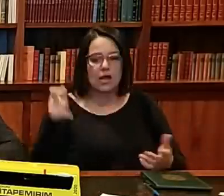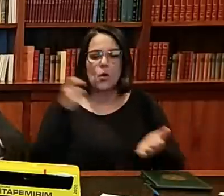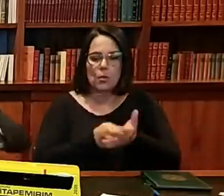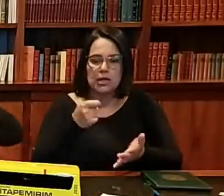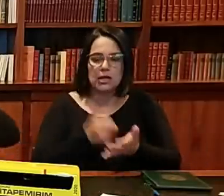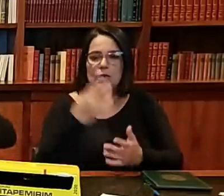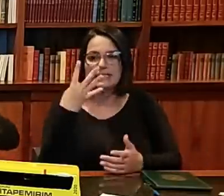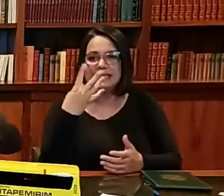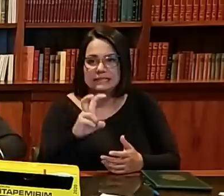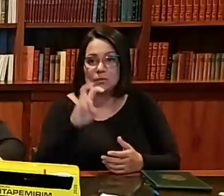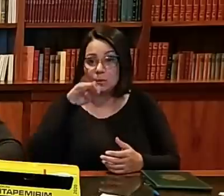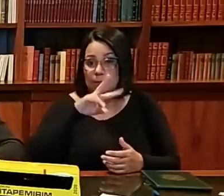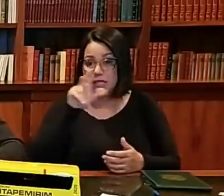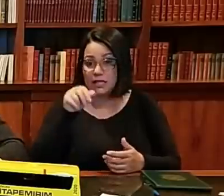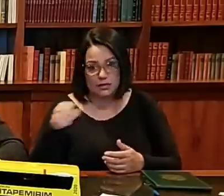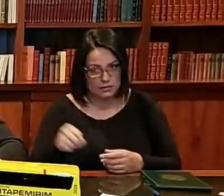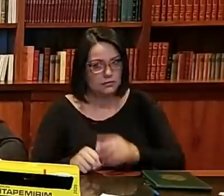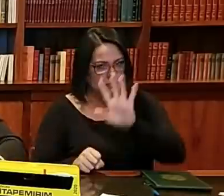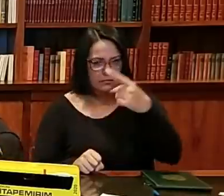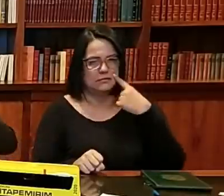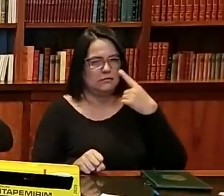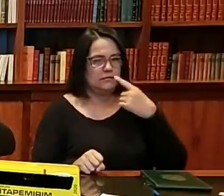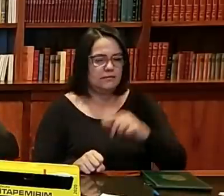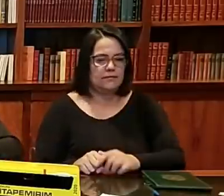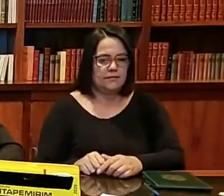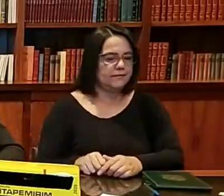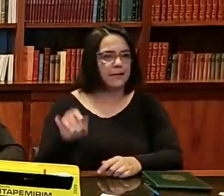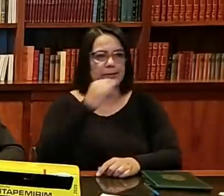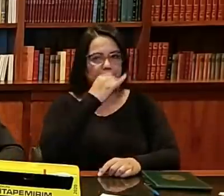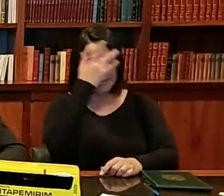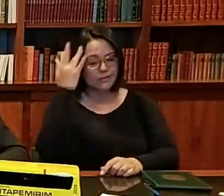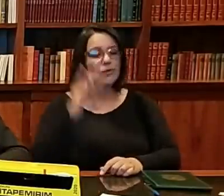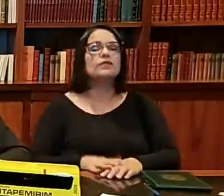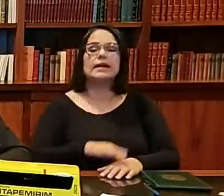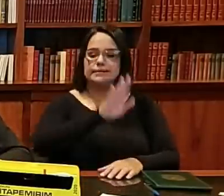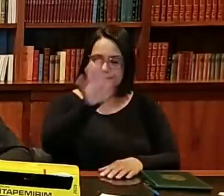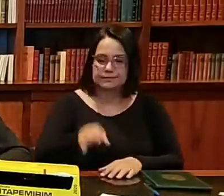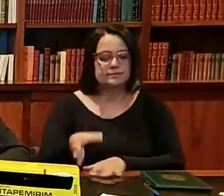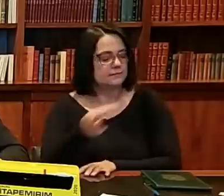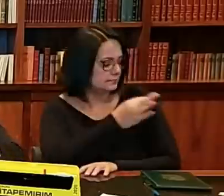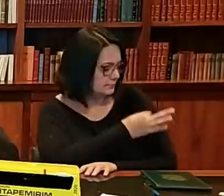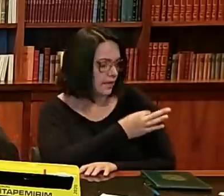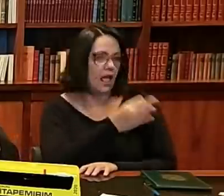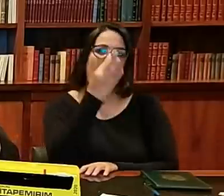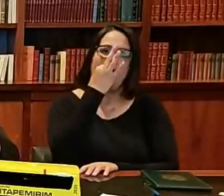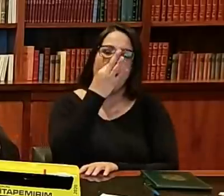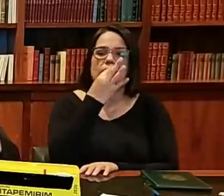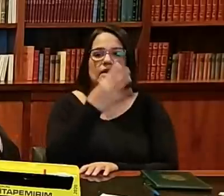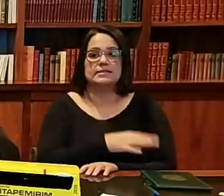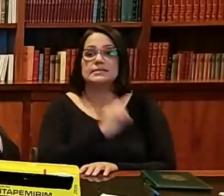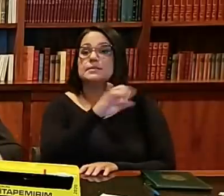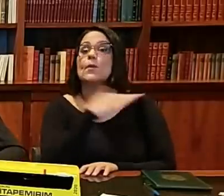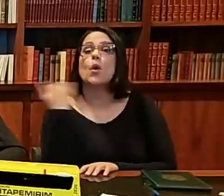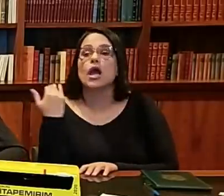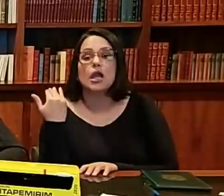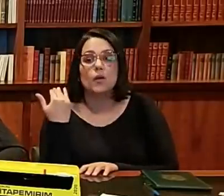pessoas. Vamos supor que seja obrigatória. Daí o cidadão vai lá e toma a vacina. E ele vem a falecer logo depois. Pode